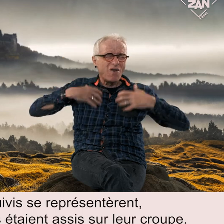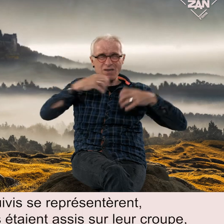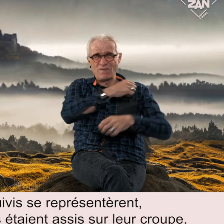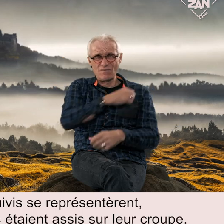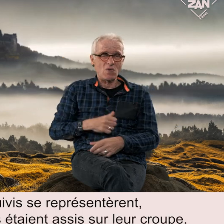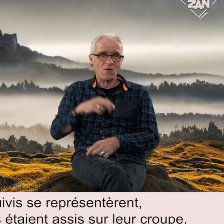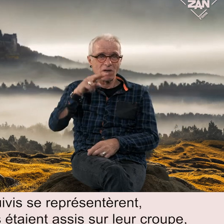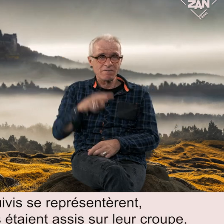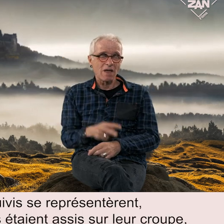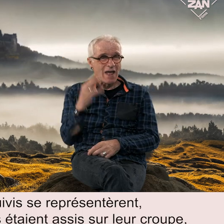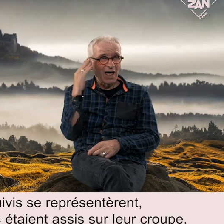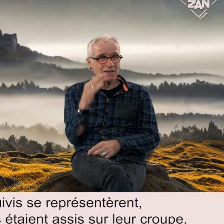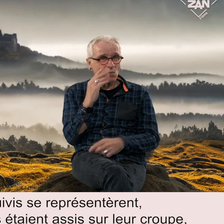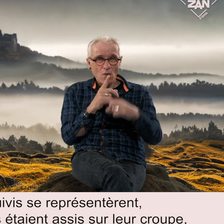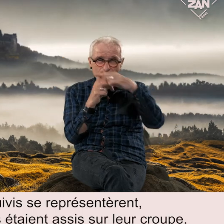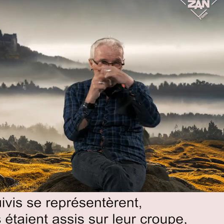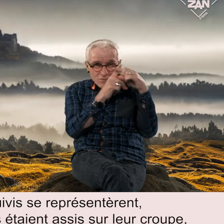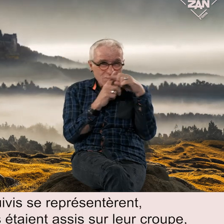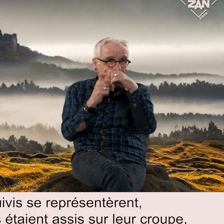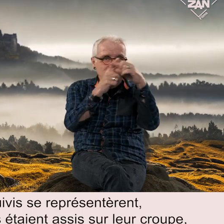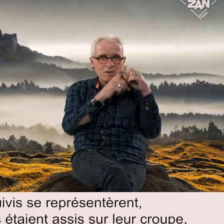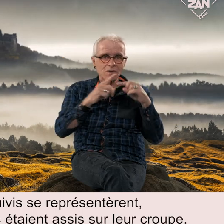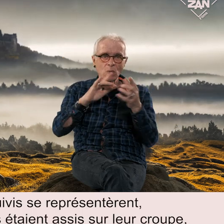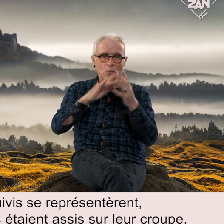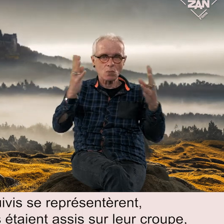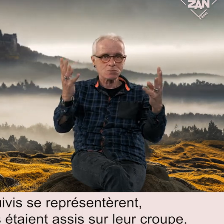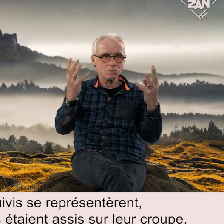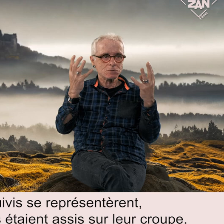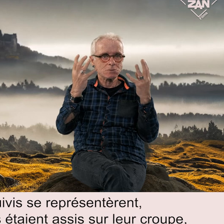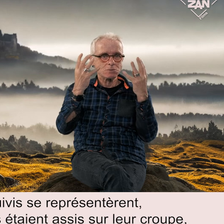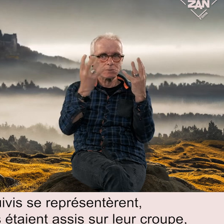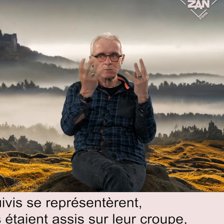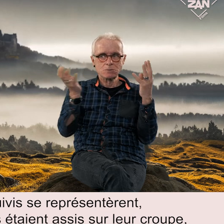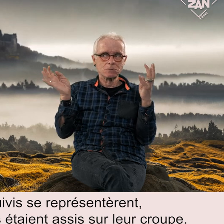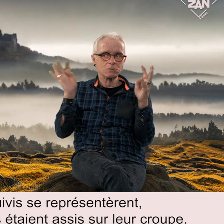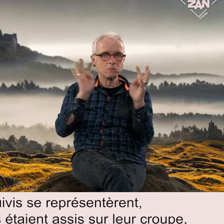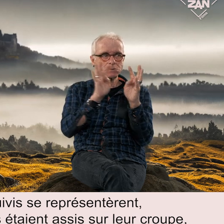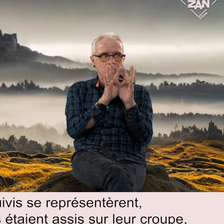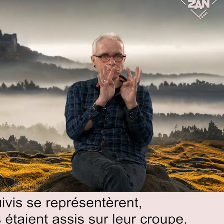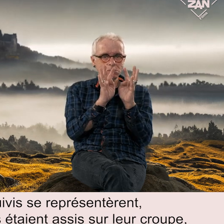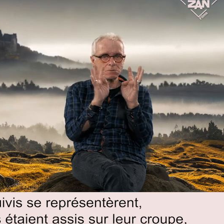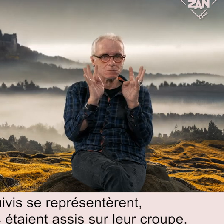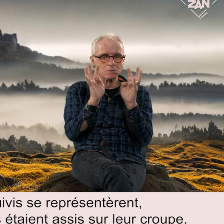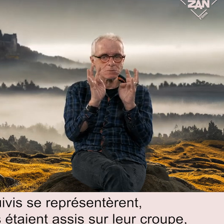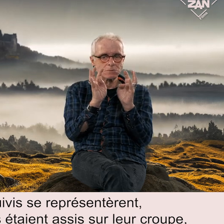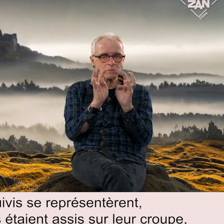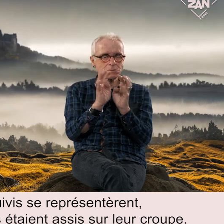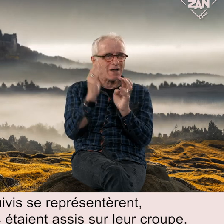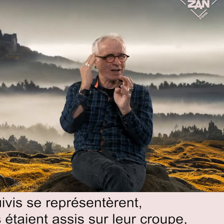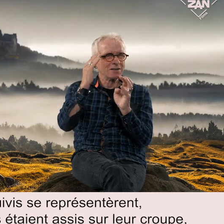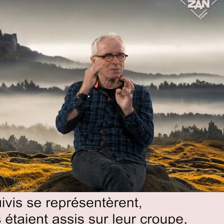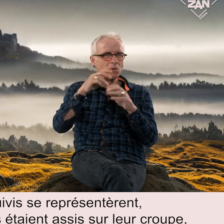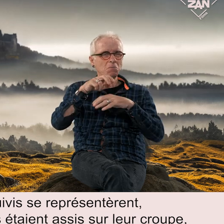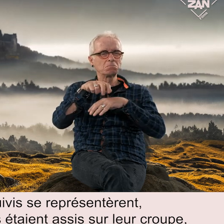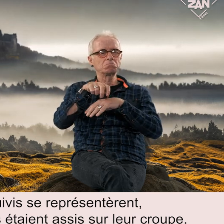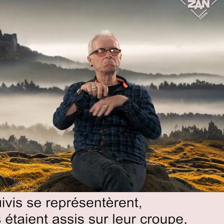Et tous les animaux qu'ils avaient poursuivis se représentèrent, faisant autour de lui un cercle étroit. Les uns étaient assis